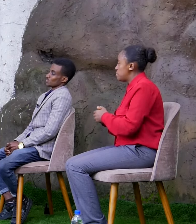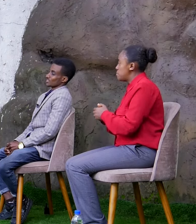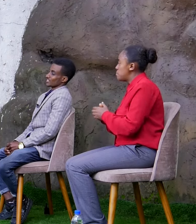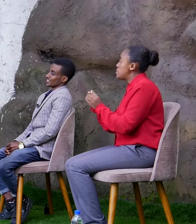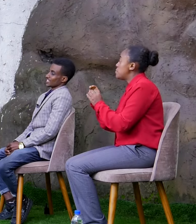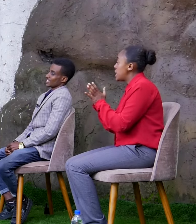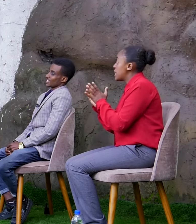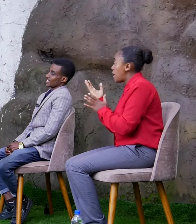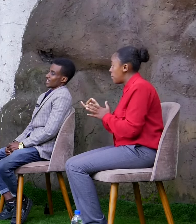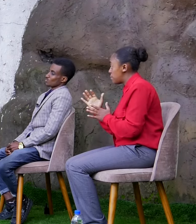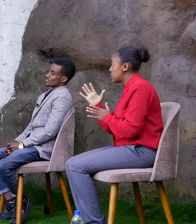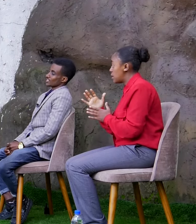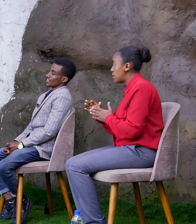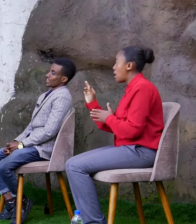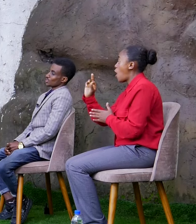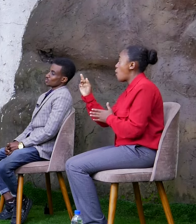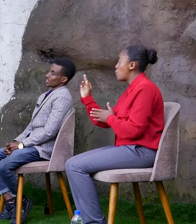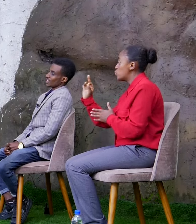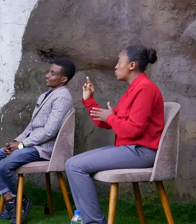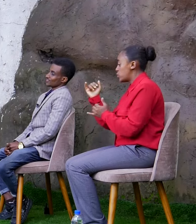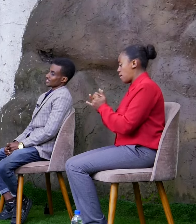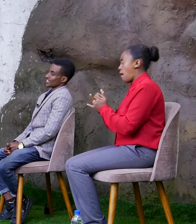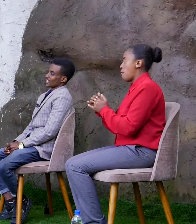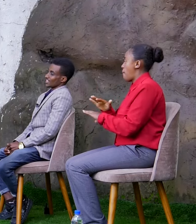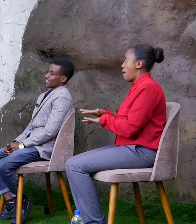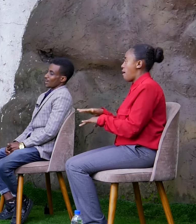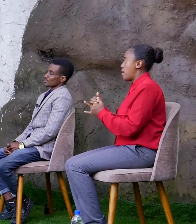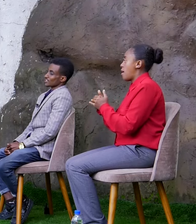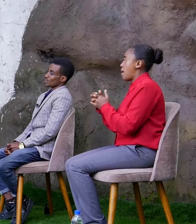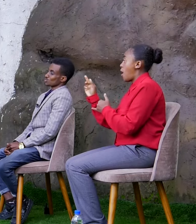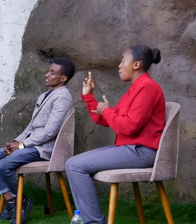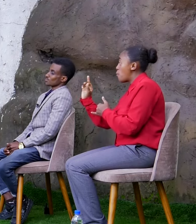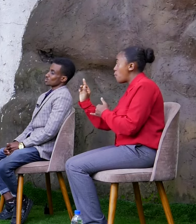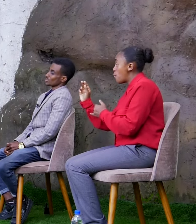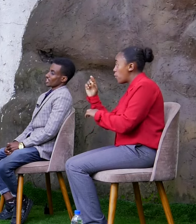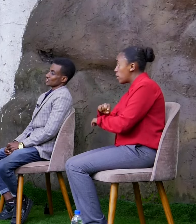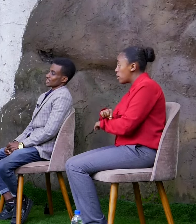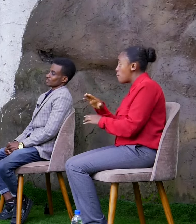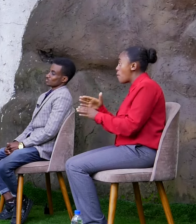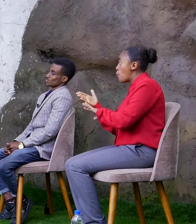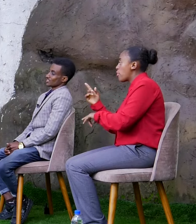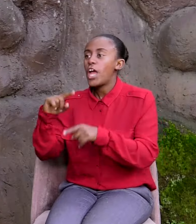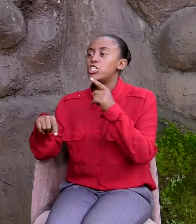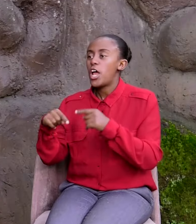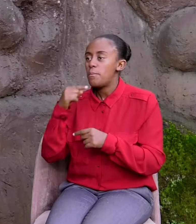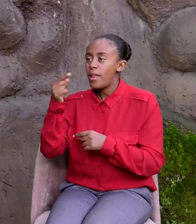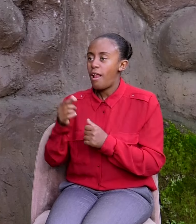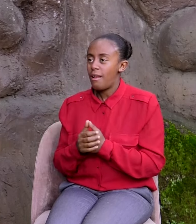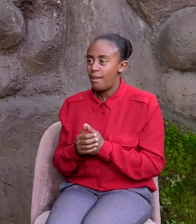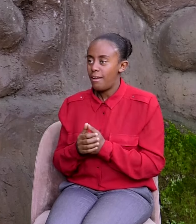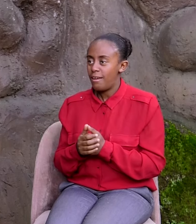ህግ ነበረ መሰለ፣ ሐሙስ ዴድላይን ነውና ሐሙስ ቀን መሞት አይቻልም የሚል ህግ